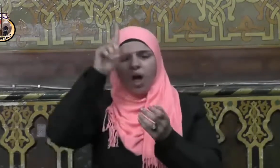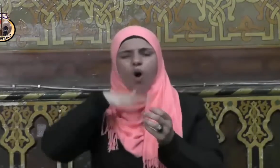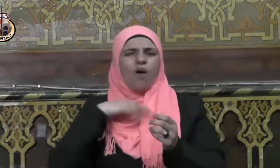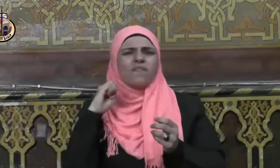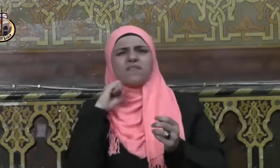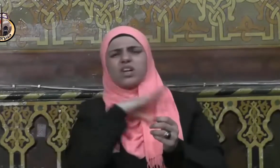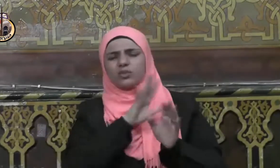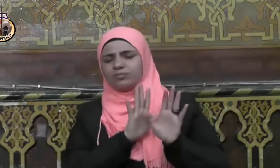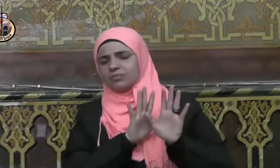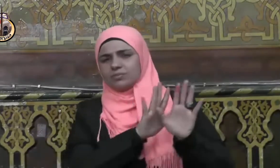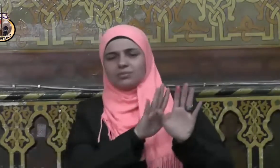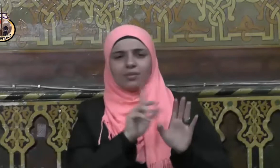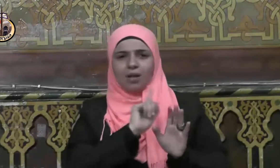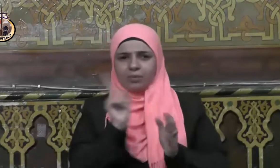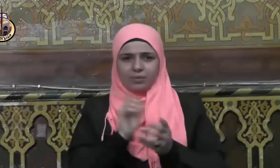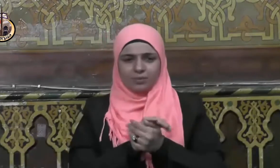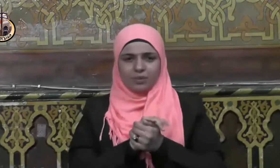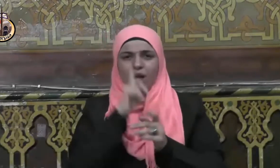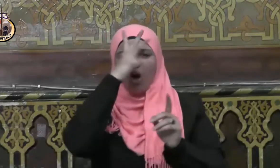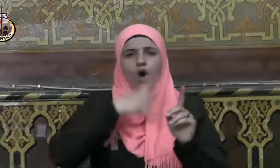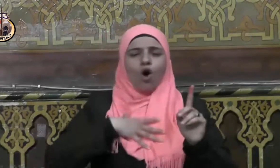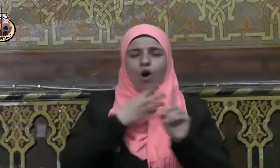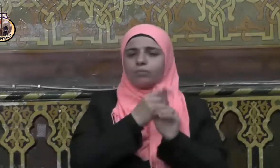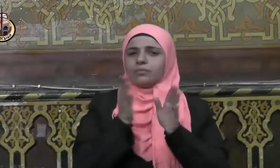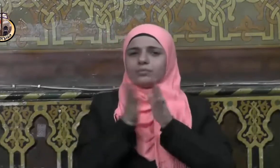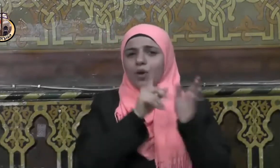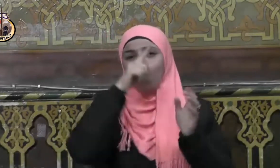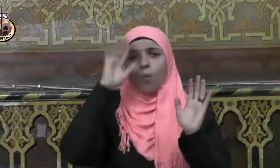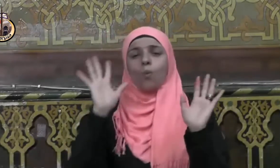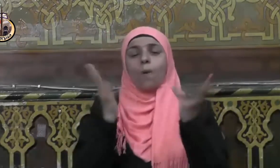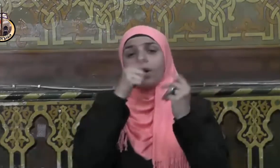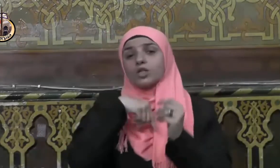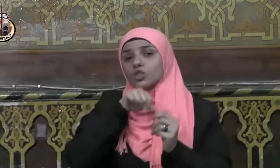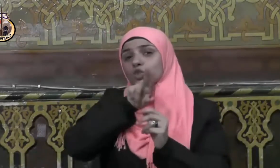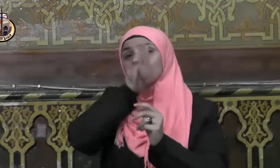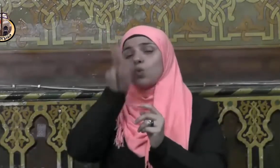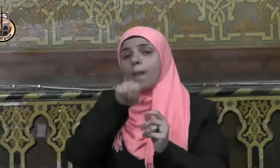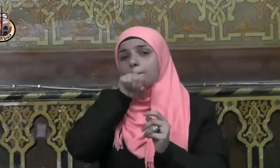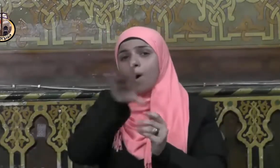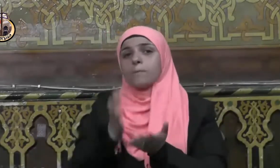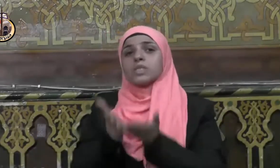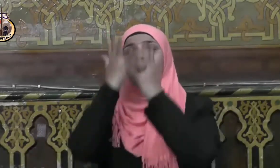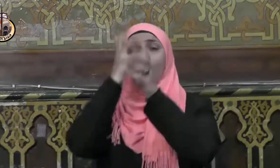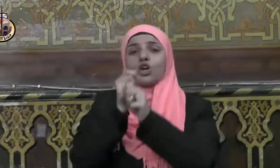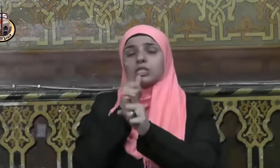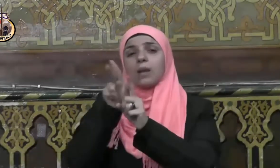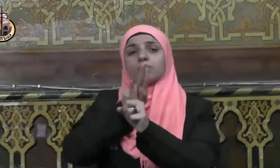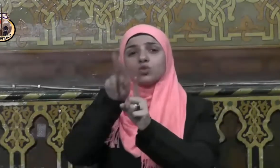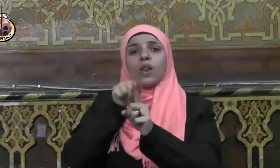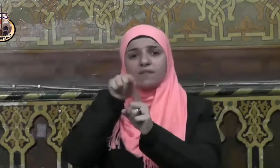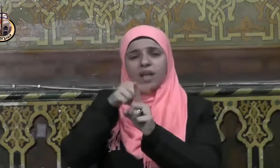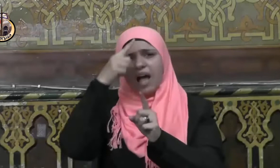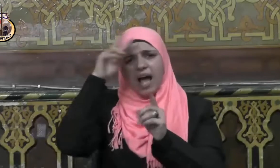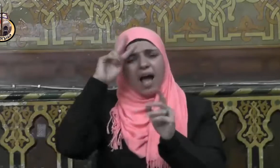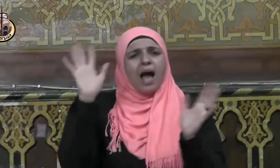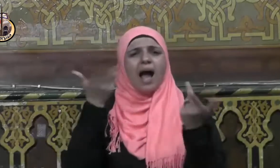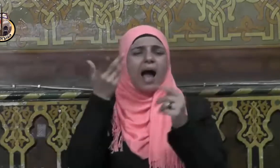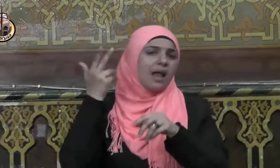البذيء. ولما سئل صلى الله عليه وسلم عن أكثر ما يدخل